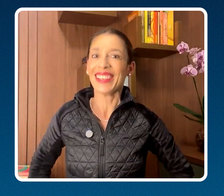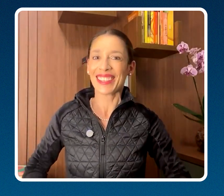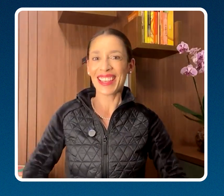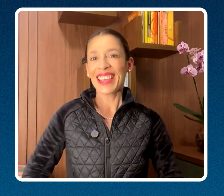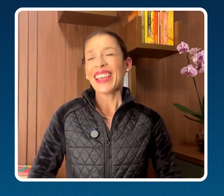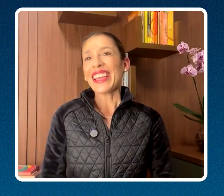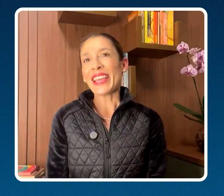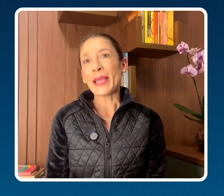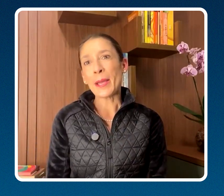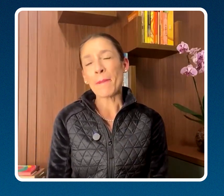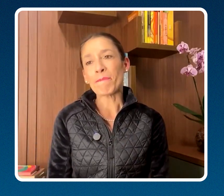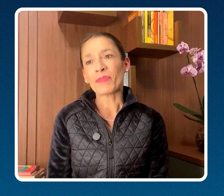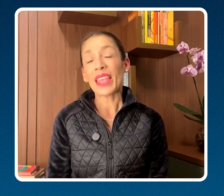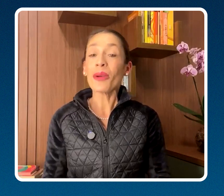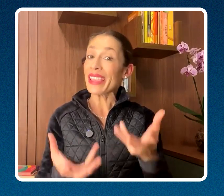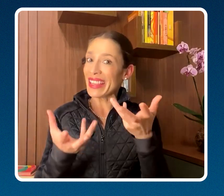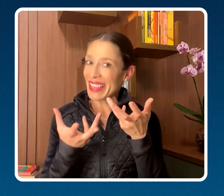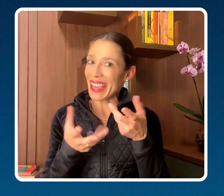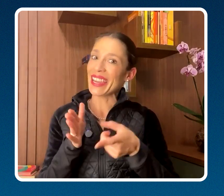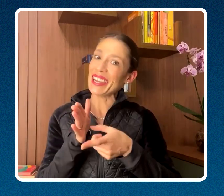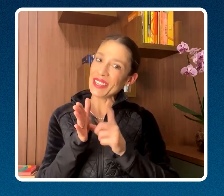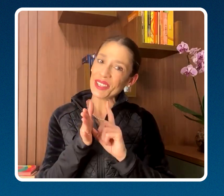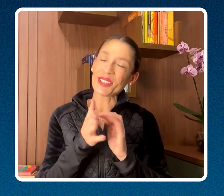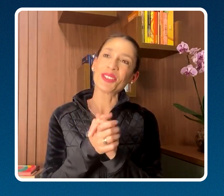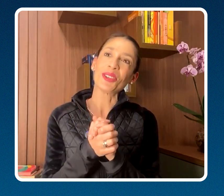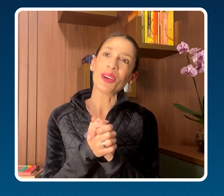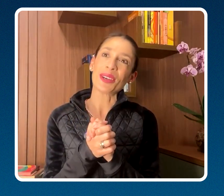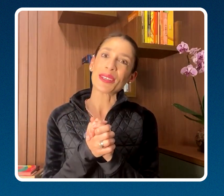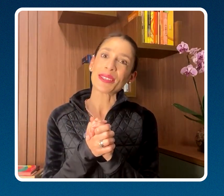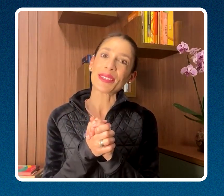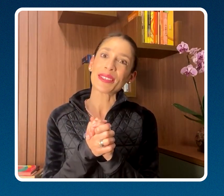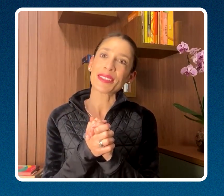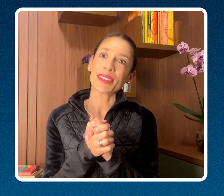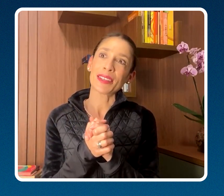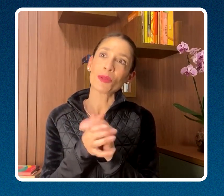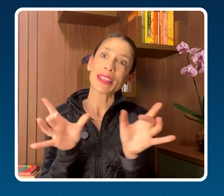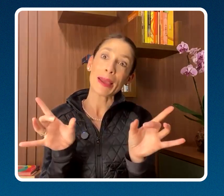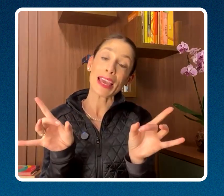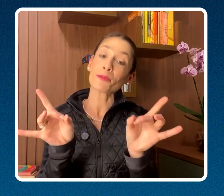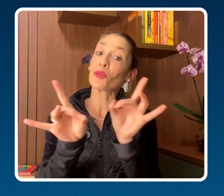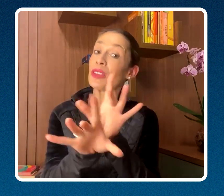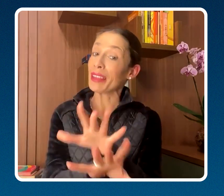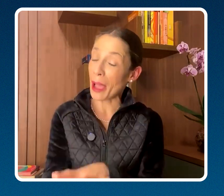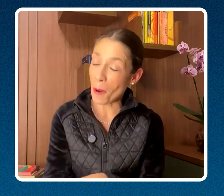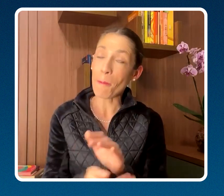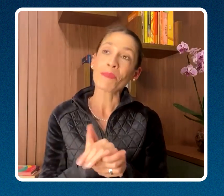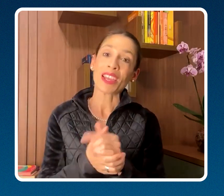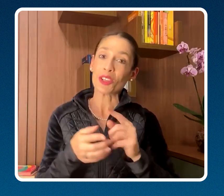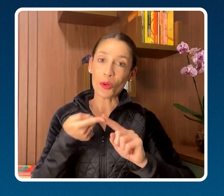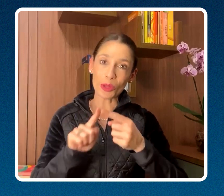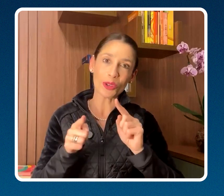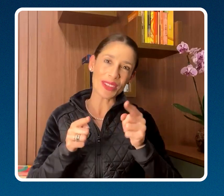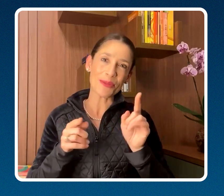felizes. E eu queria, antes de nós nos encaminharmos para o final,